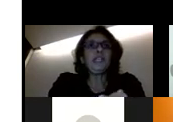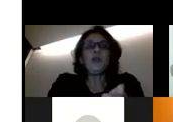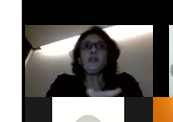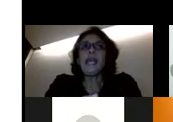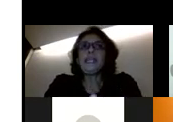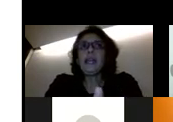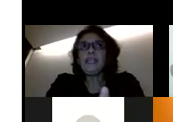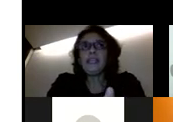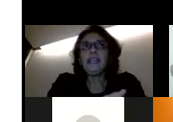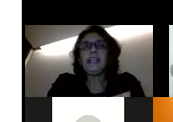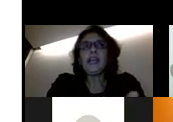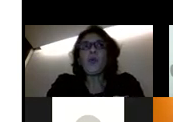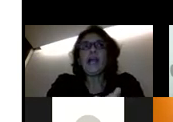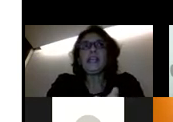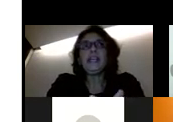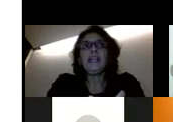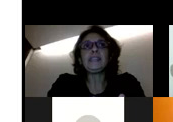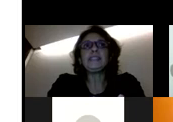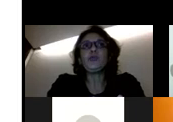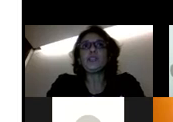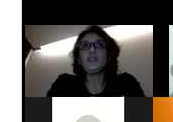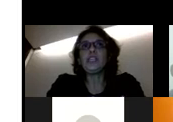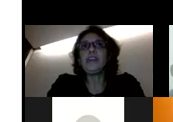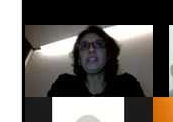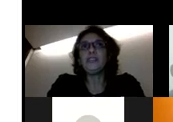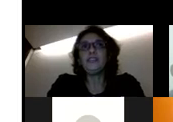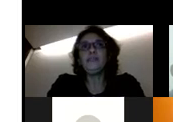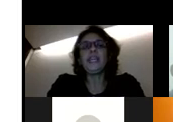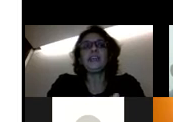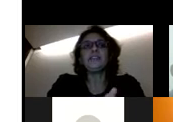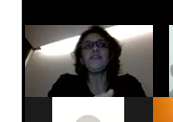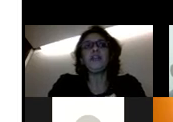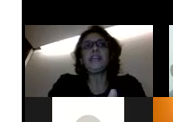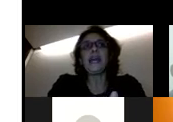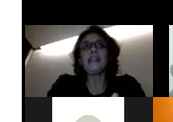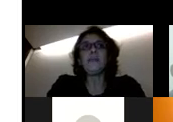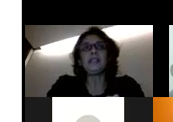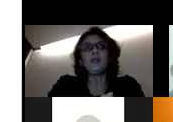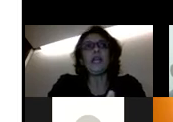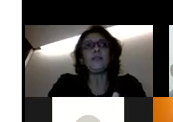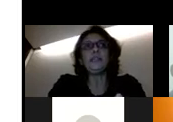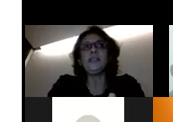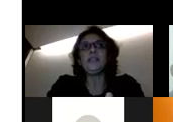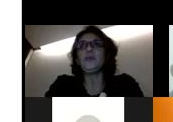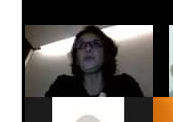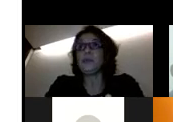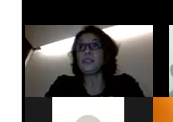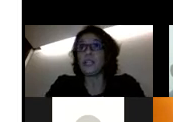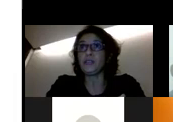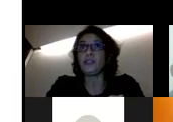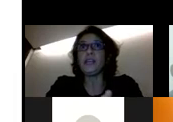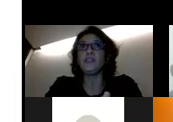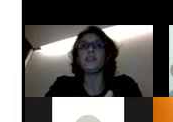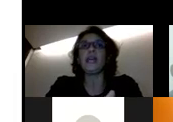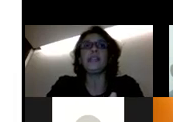Aquí mostramos algunas imágenes en las cuales la situación de grabación fue liderada particularmente por una